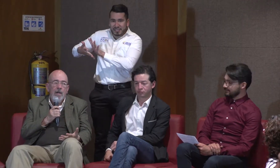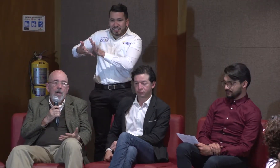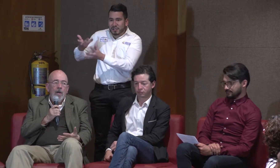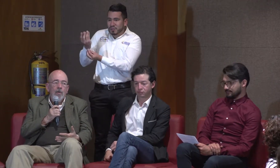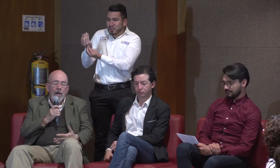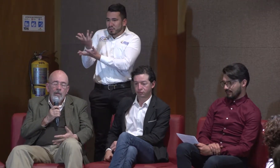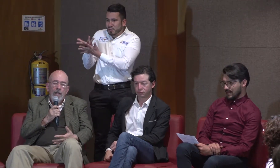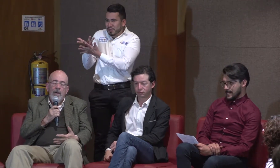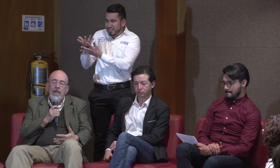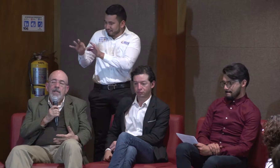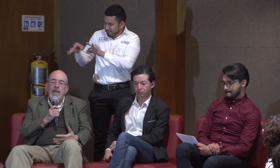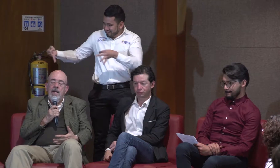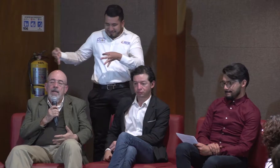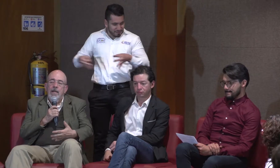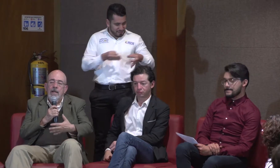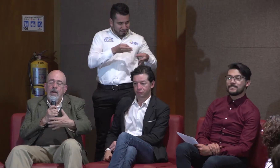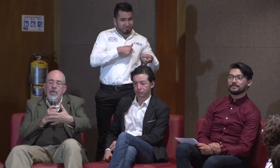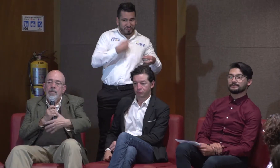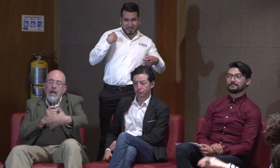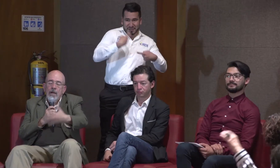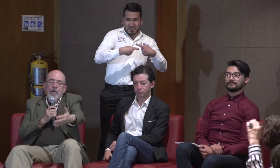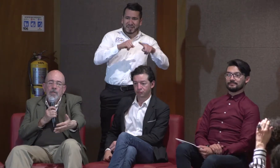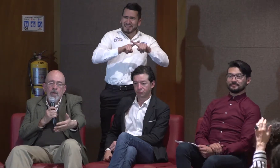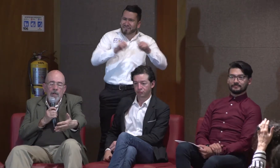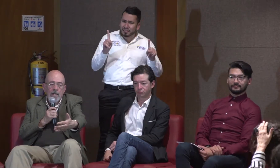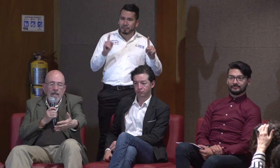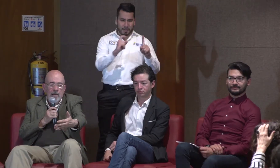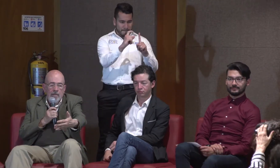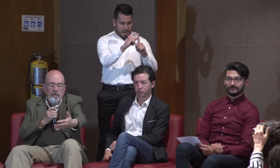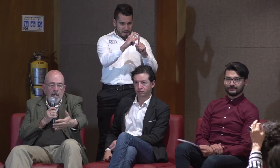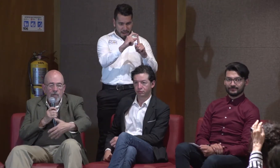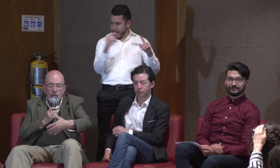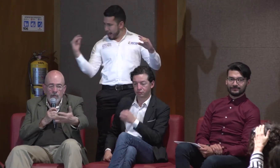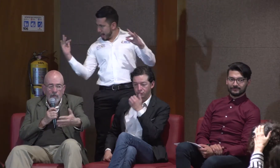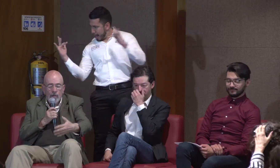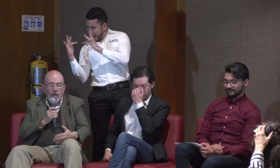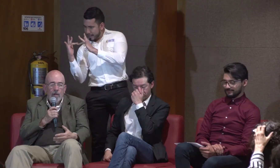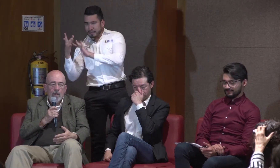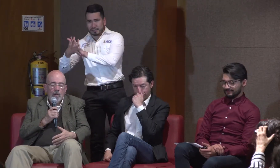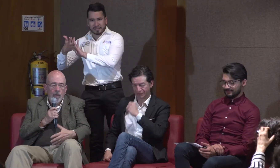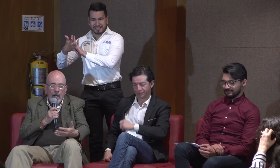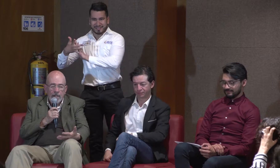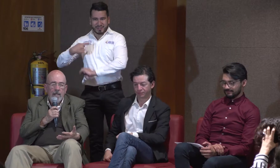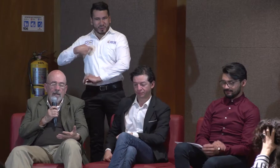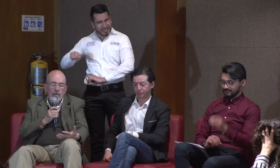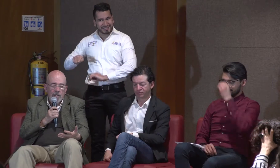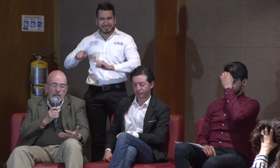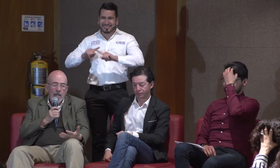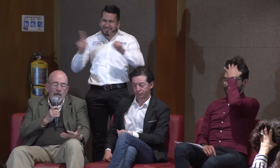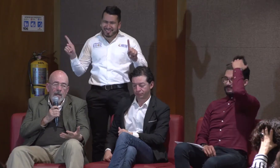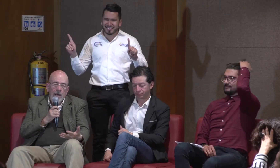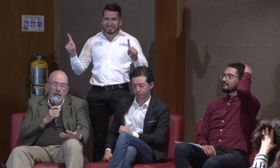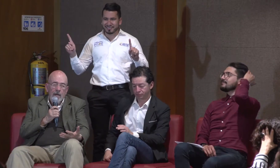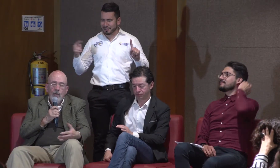distintas. No hay una equivalencia de que a una palabra corresponda a una seña. Eso no juega así.